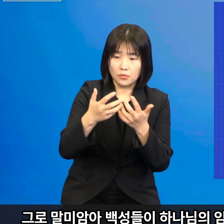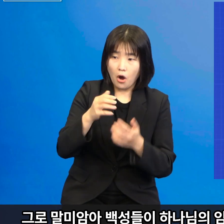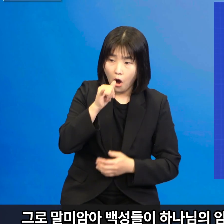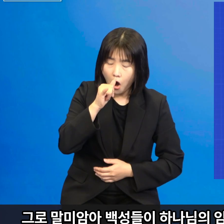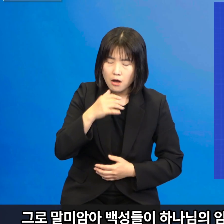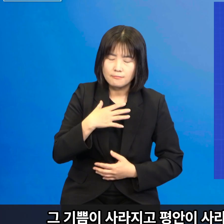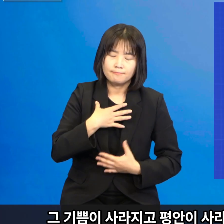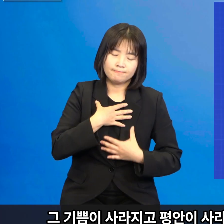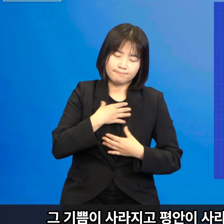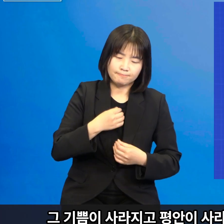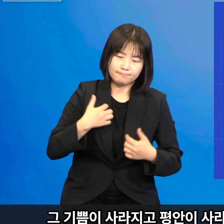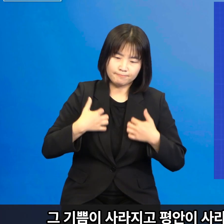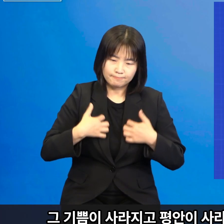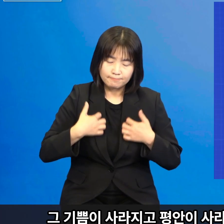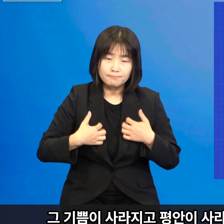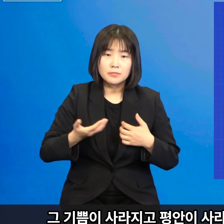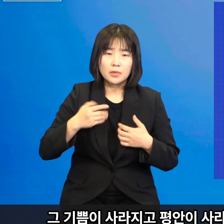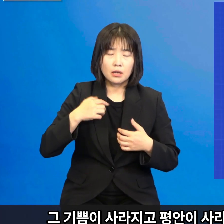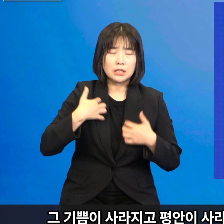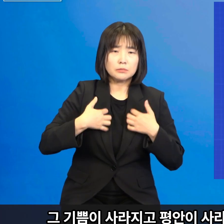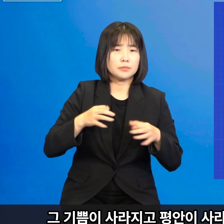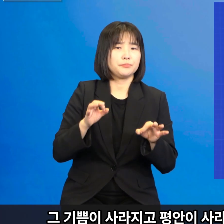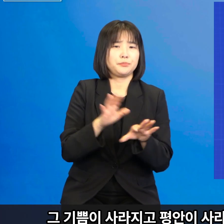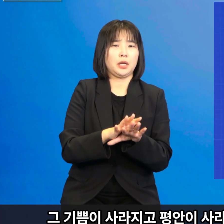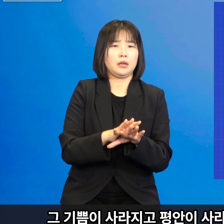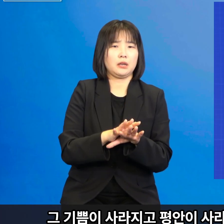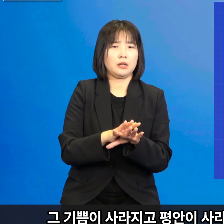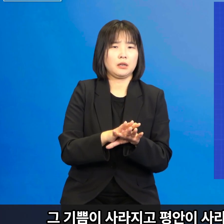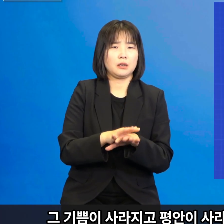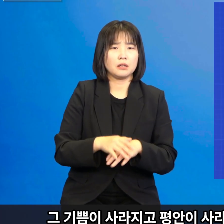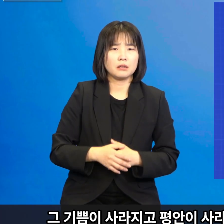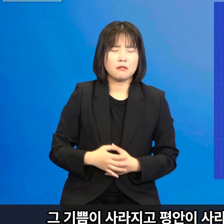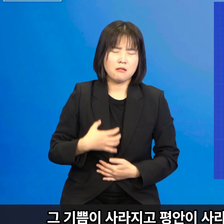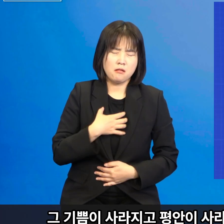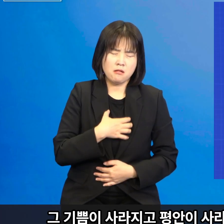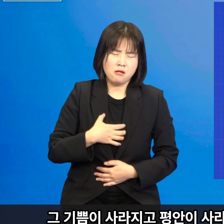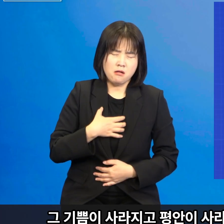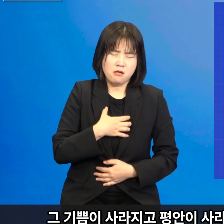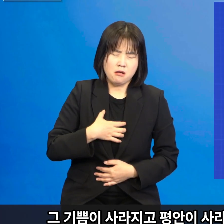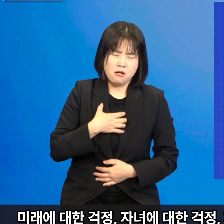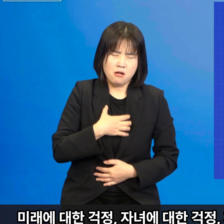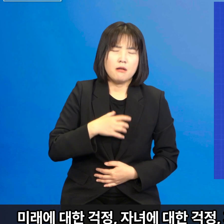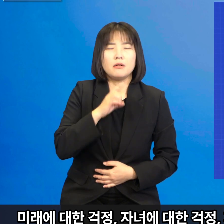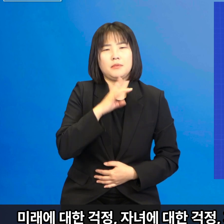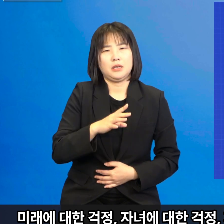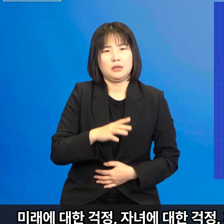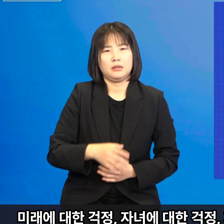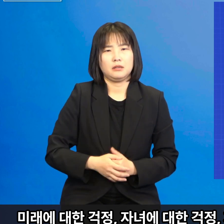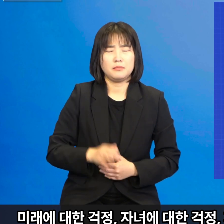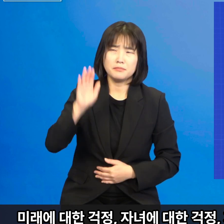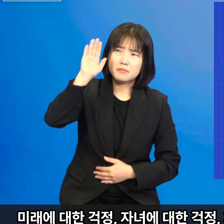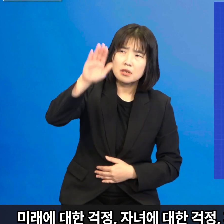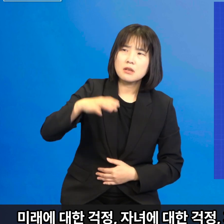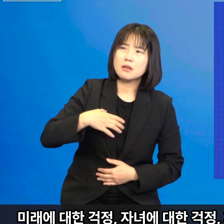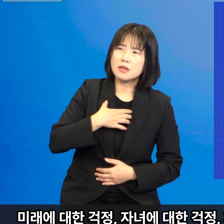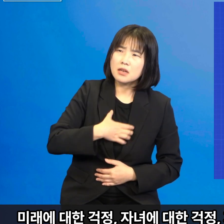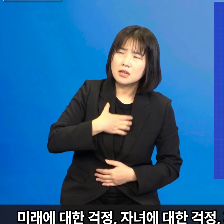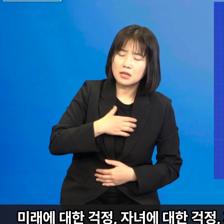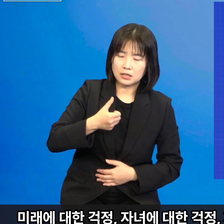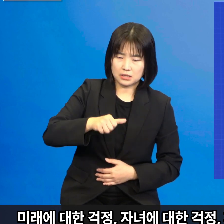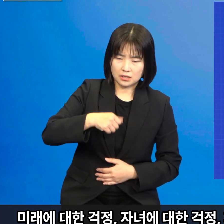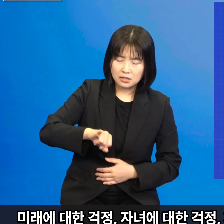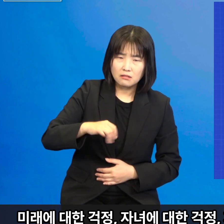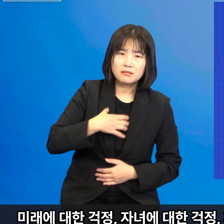평안하고 기쁨이 있는데 그 기쁨이 사라지고 평안이 사라지고 염려와 근심을 하는 거예요. 미래에 대한 걱정, 자녀에